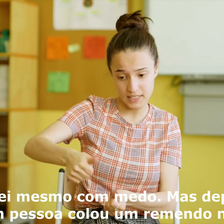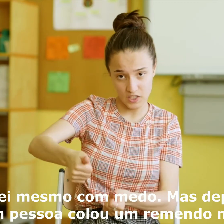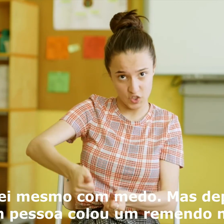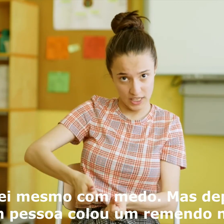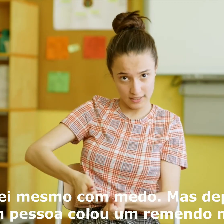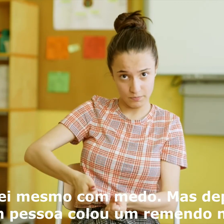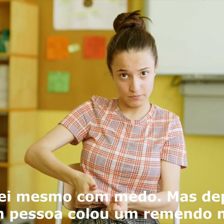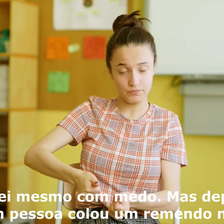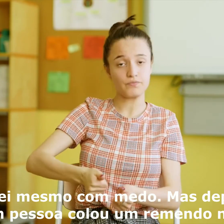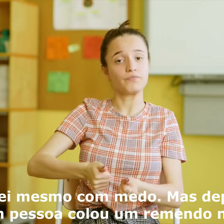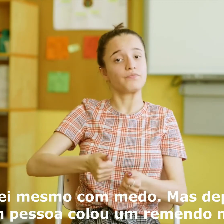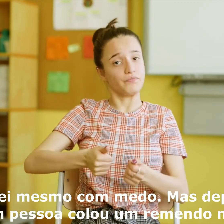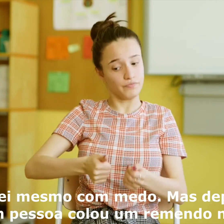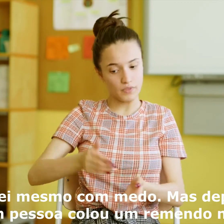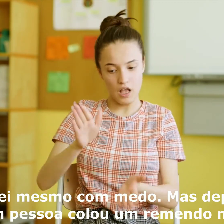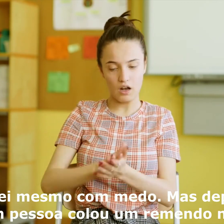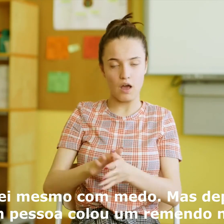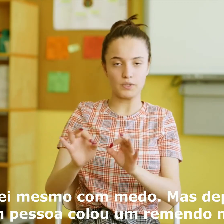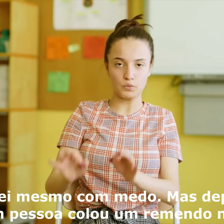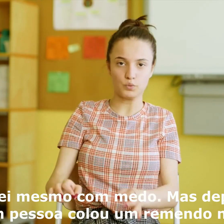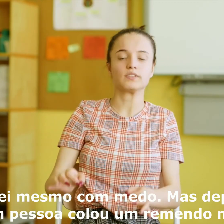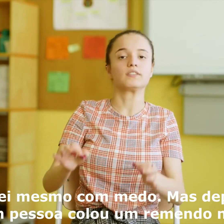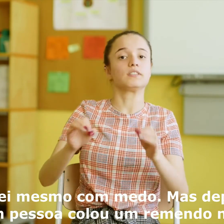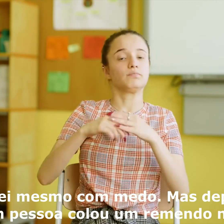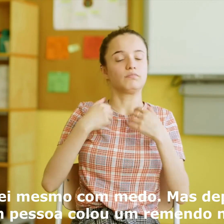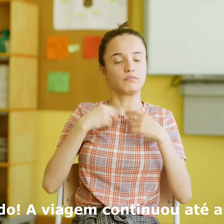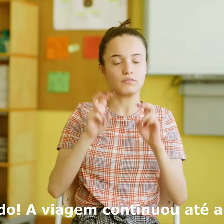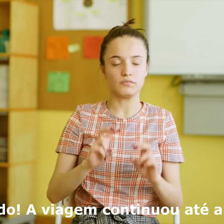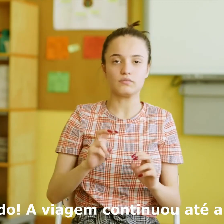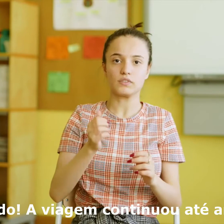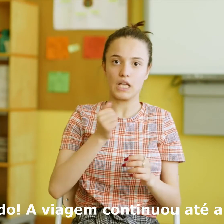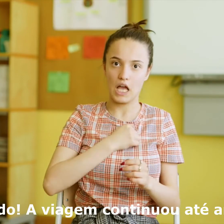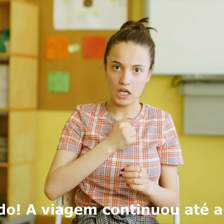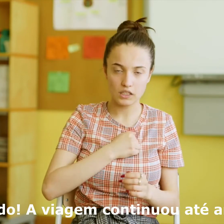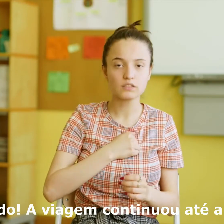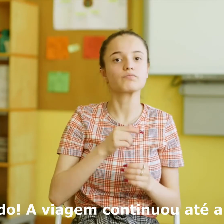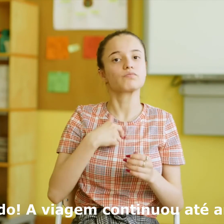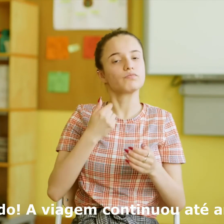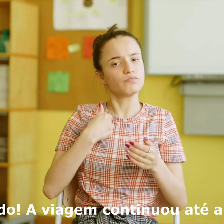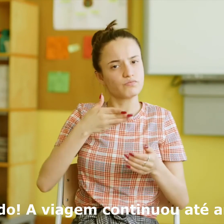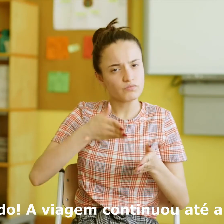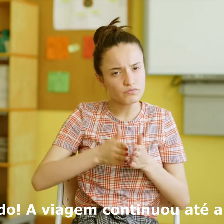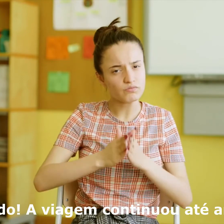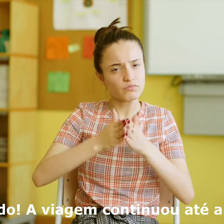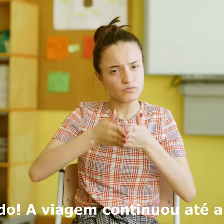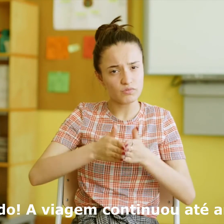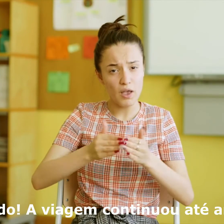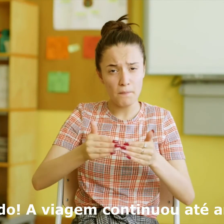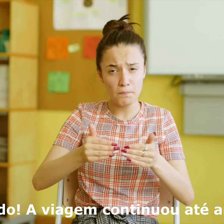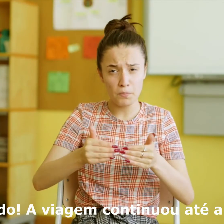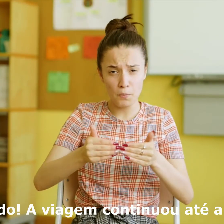colou. E pronto. Mas tive medo. Depois a viagem continuou até ficar de